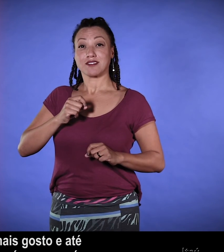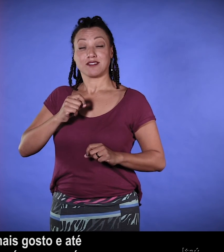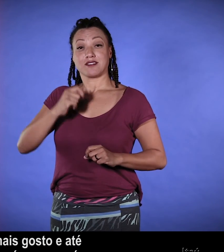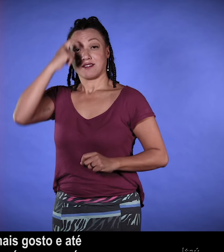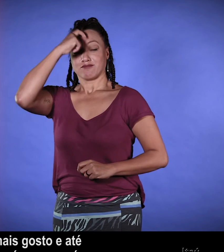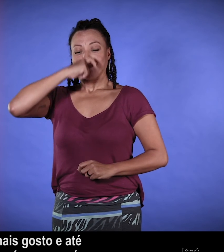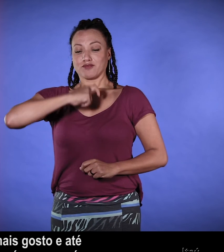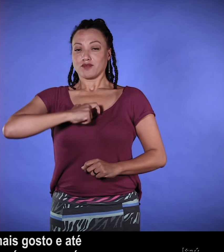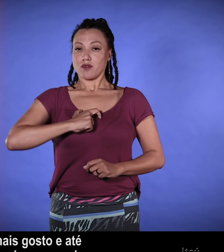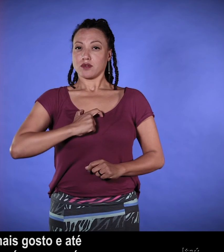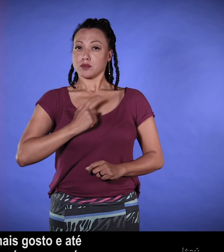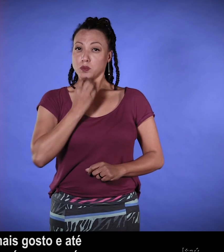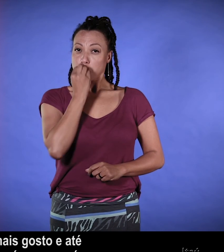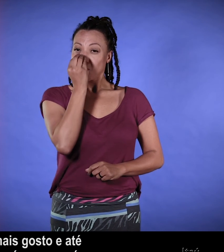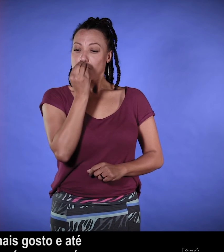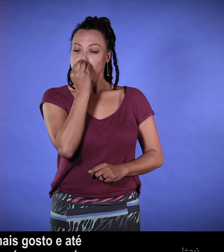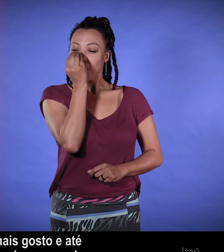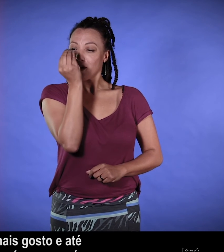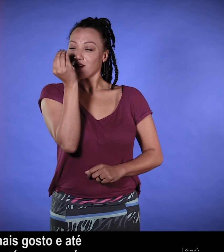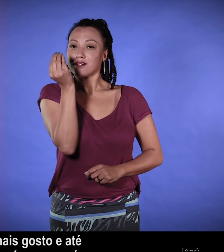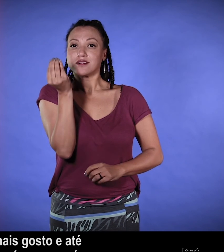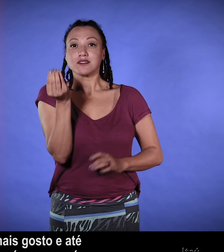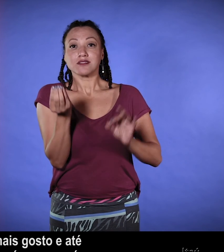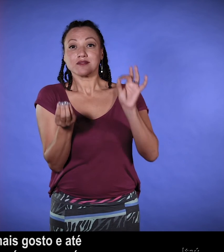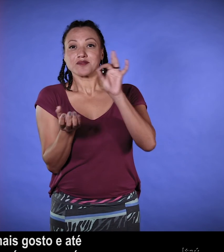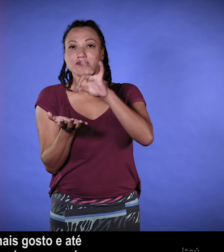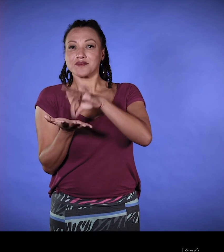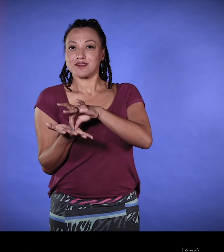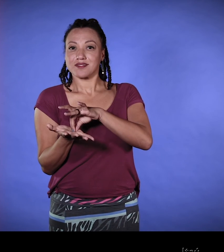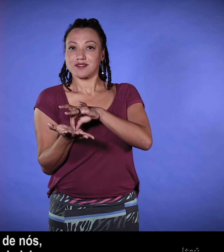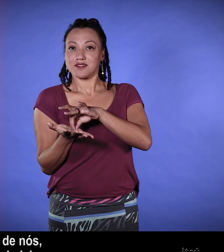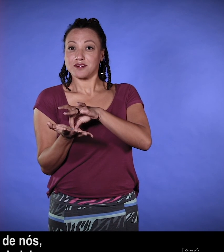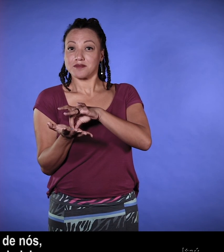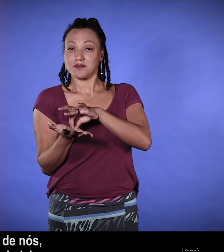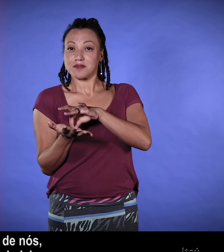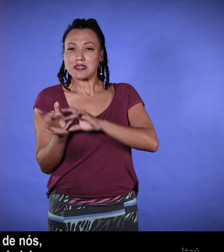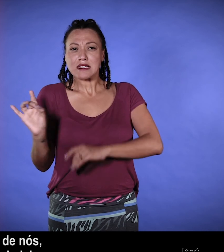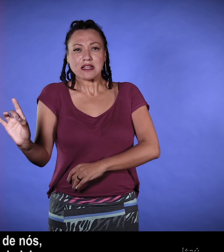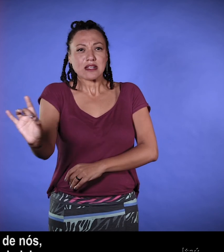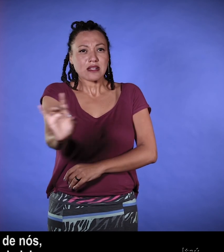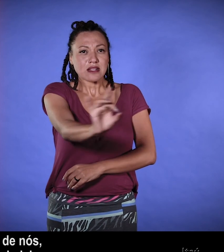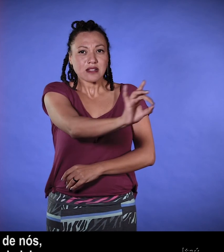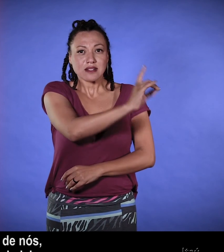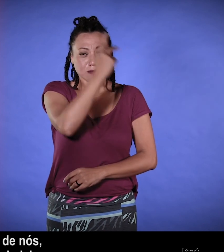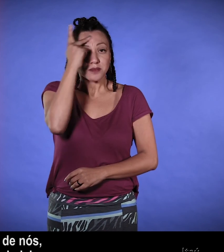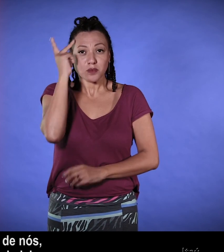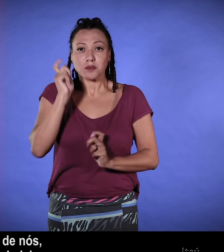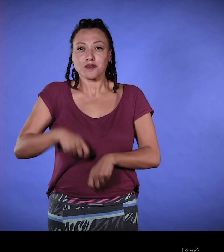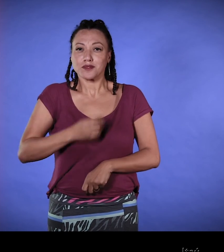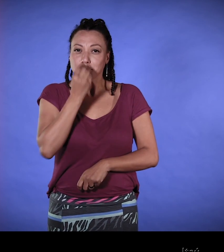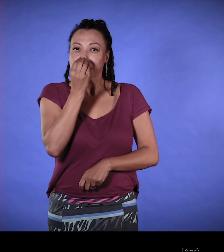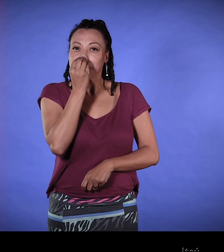mais bonito, talvez, é ser nós, cada um de nós, a